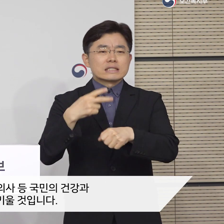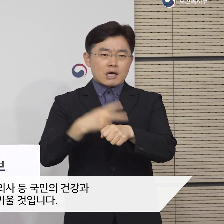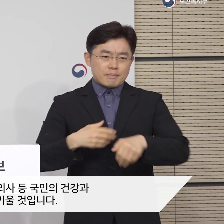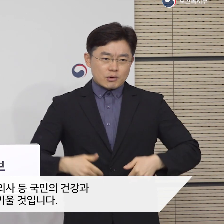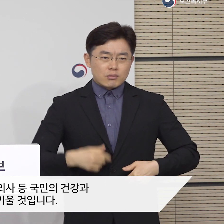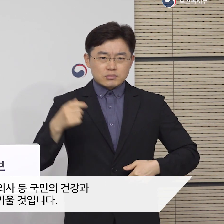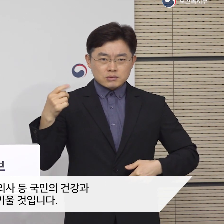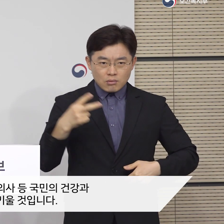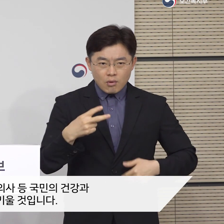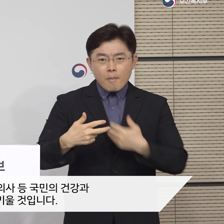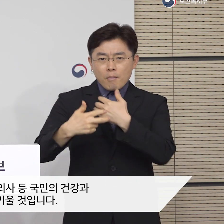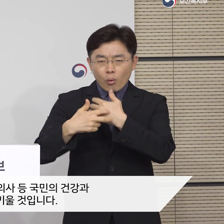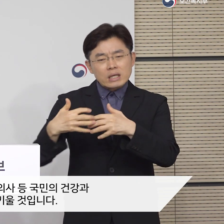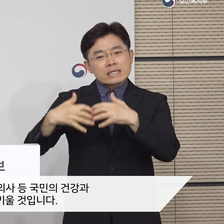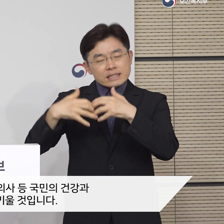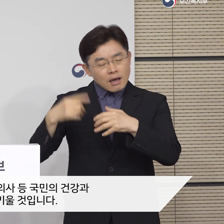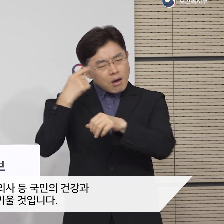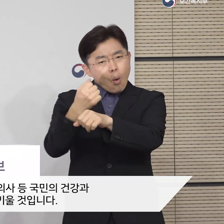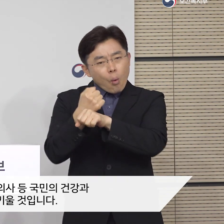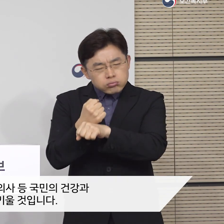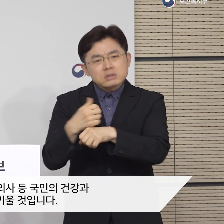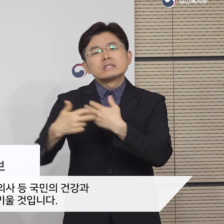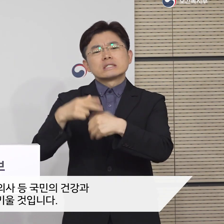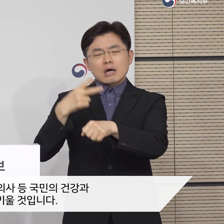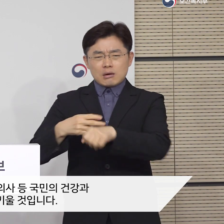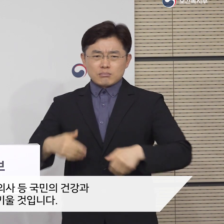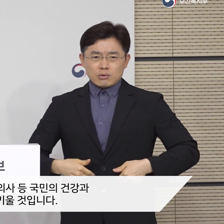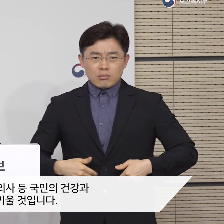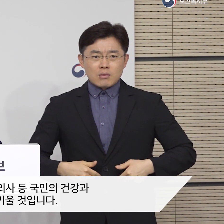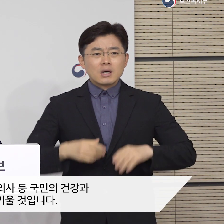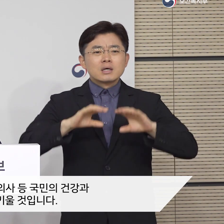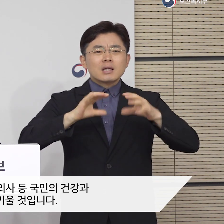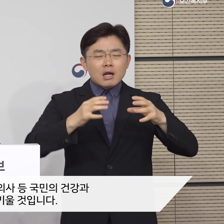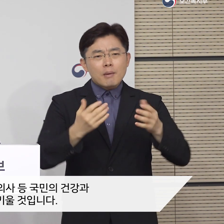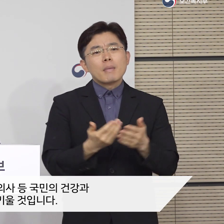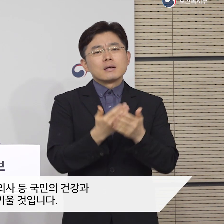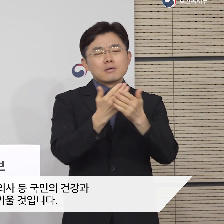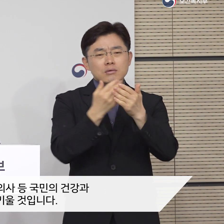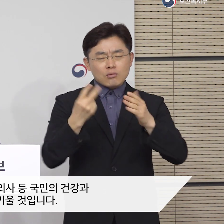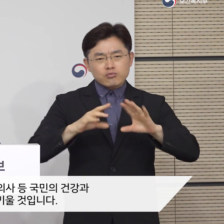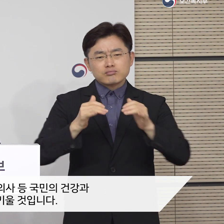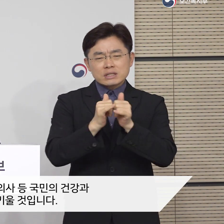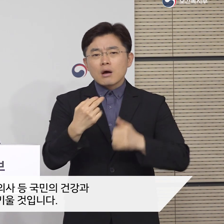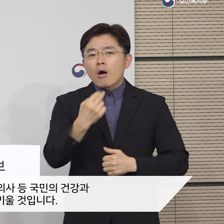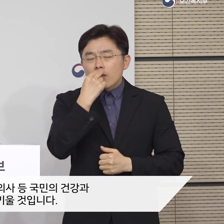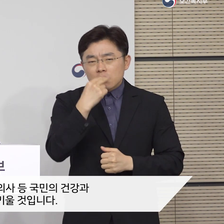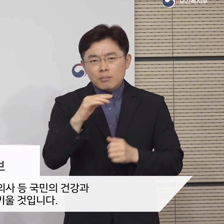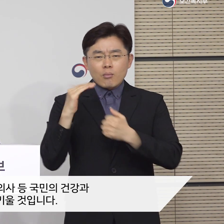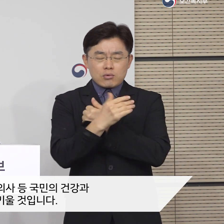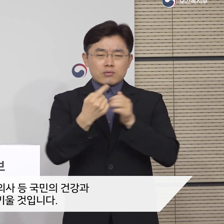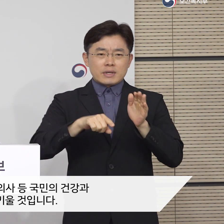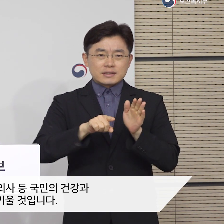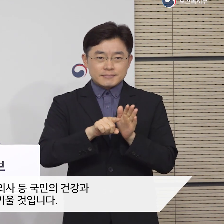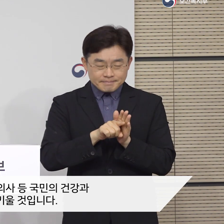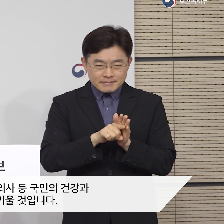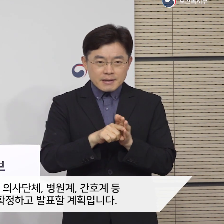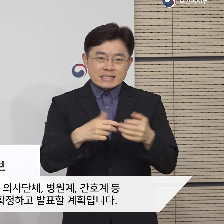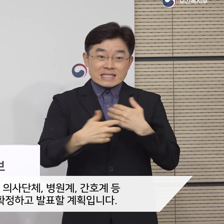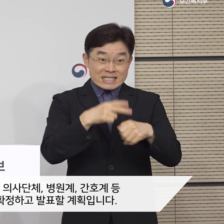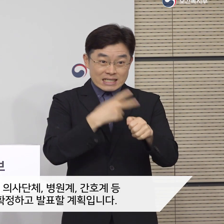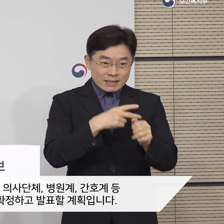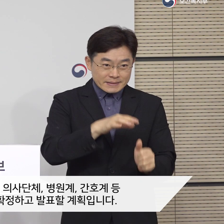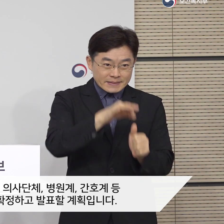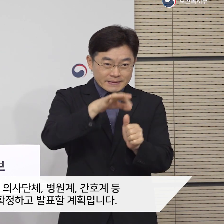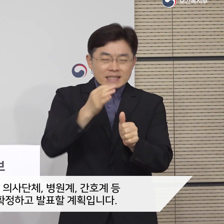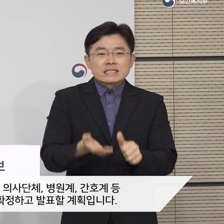의공항을 연구할 의사 등 국민의 건강과 나라의 발전을 위해 꼭 필요한 인재들을 키울 것입니다.